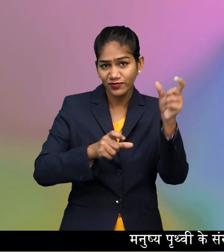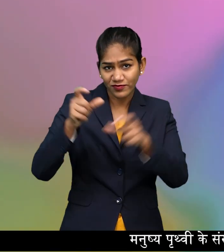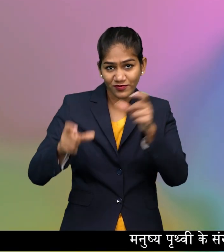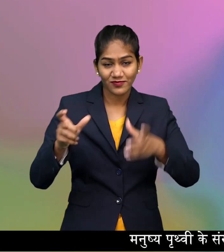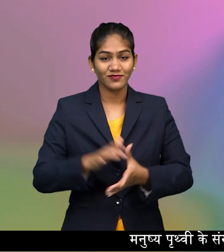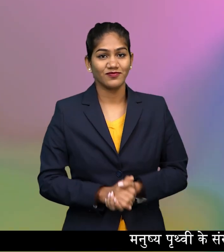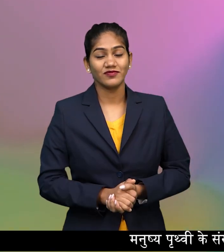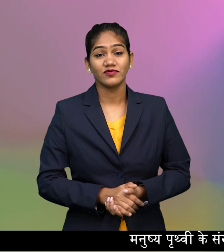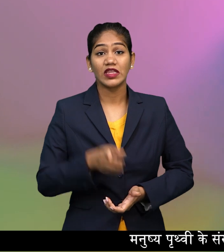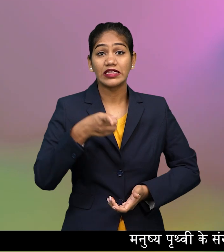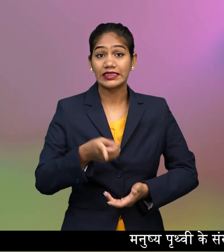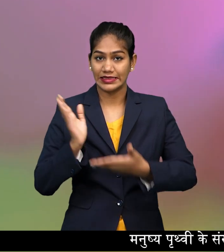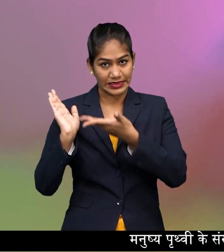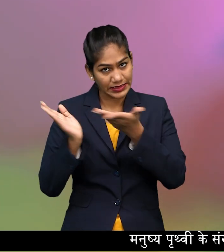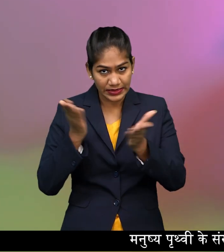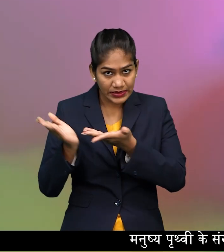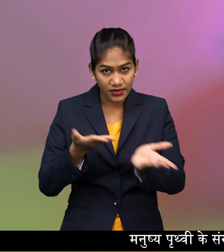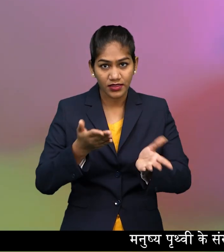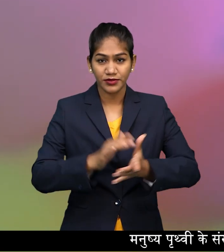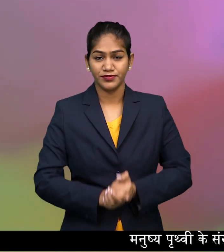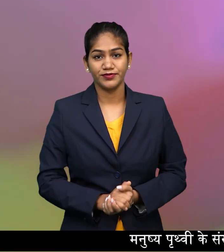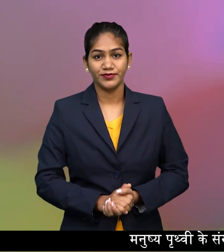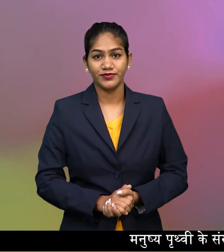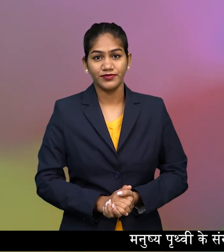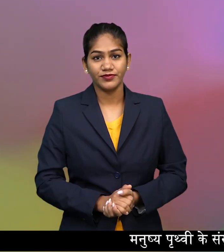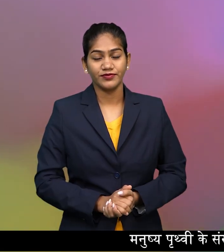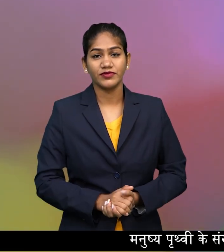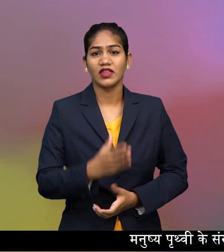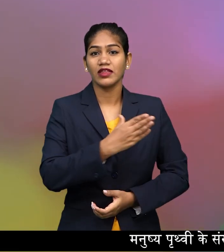मनुष्य पृथ्वी के संसाधनों का उत्पादन और उपभोक्ता है।